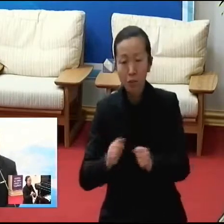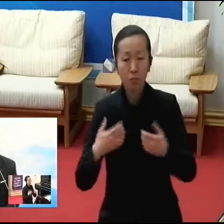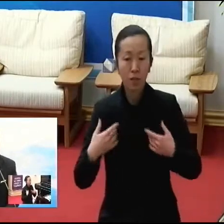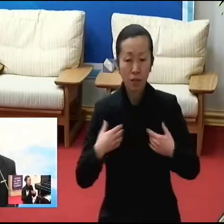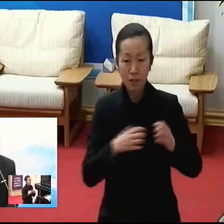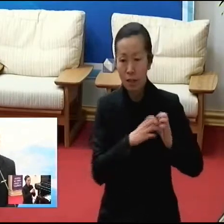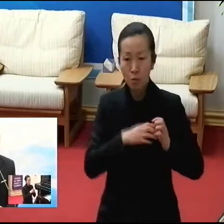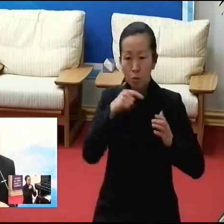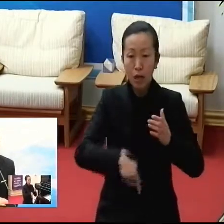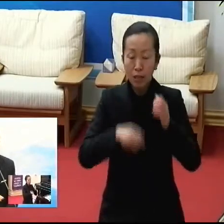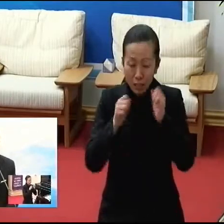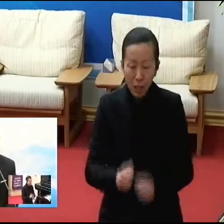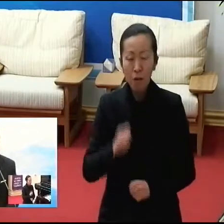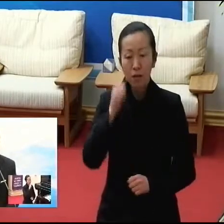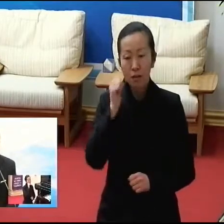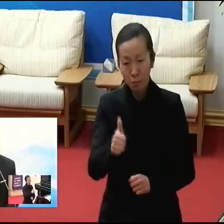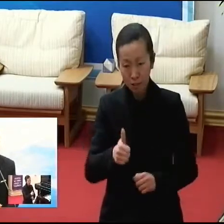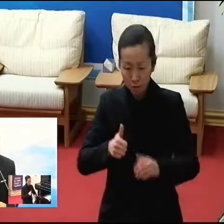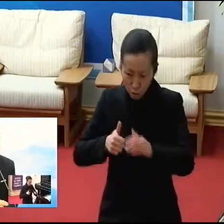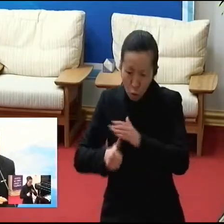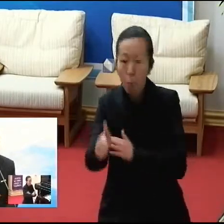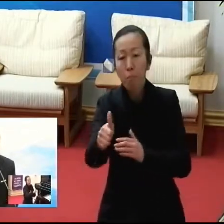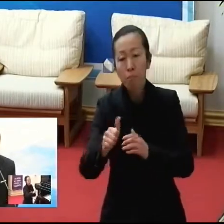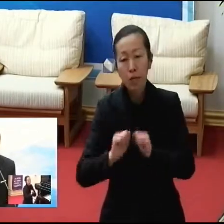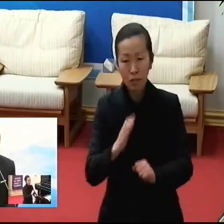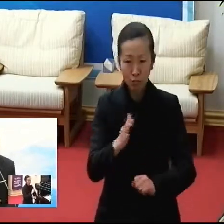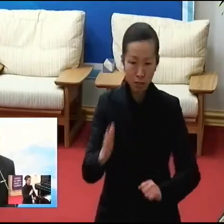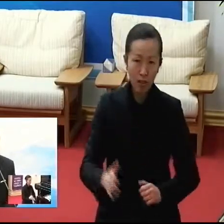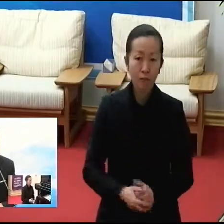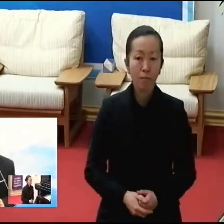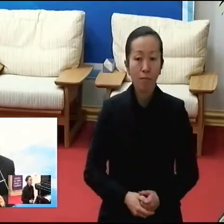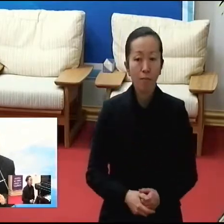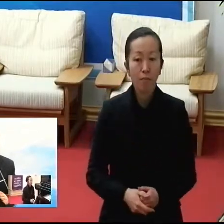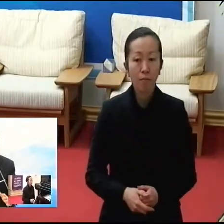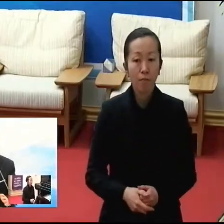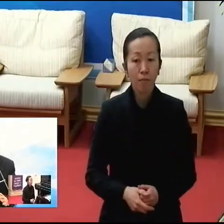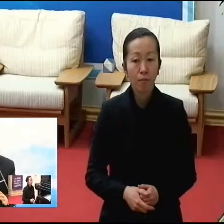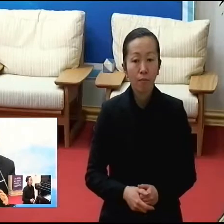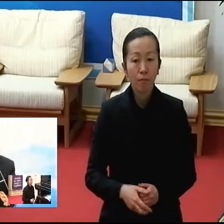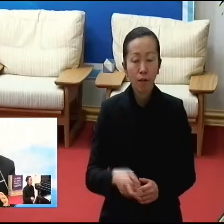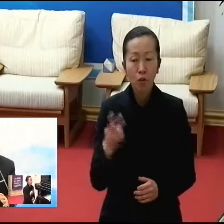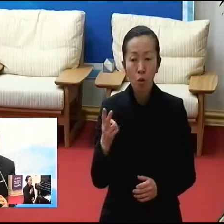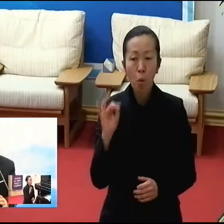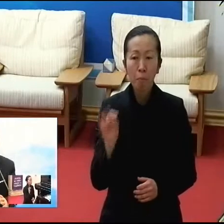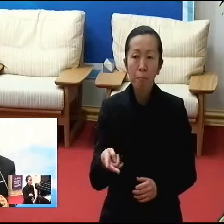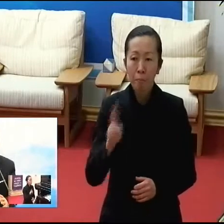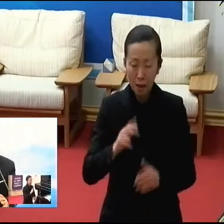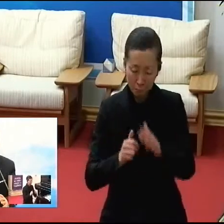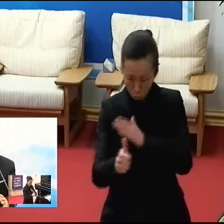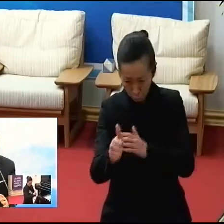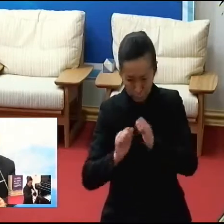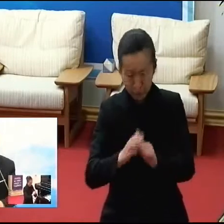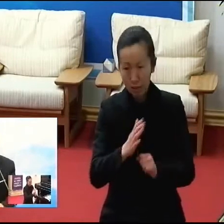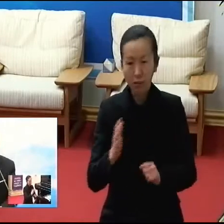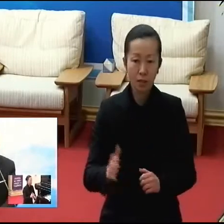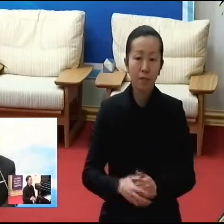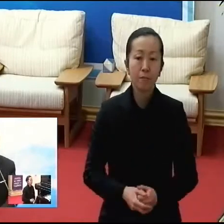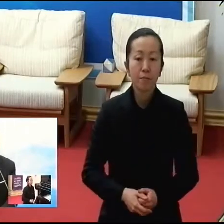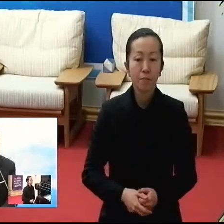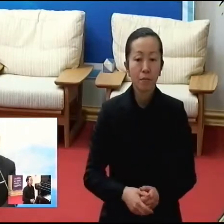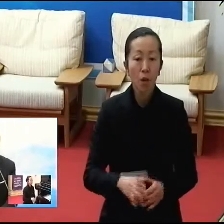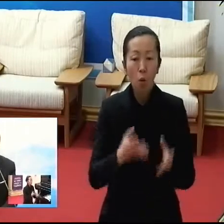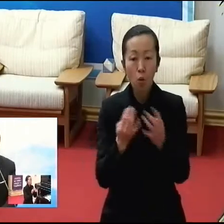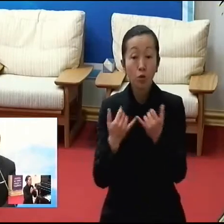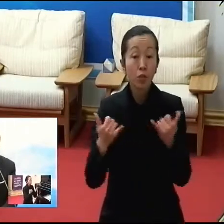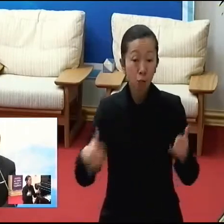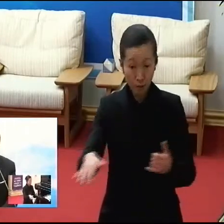することはできないんです。 많은 사람들은 시기, 질투, 갈증 때문에 많은